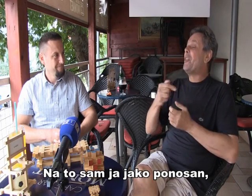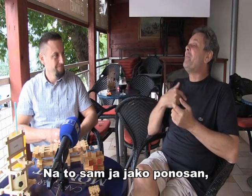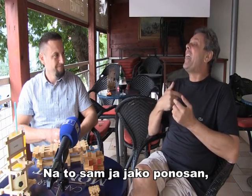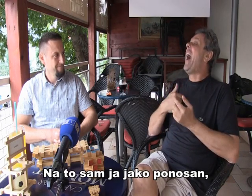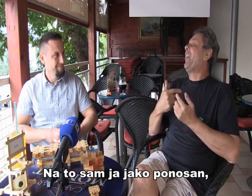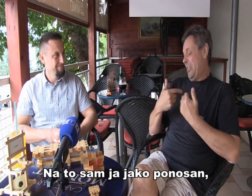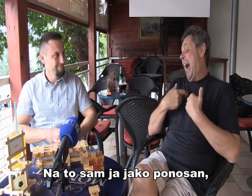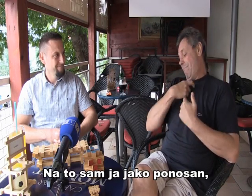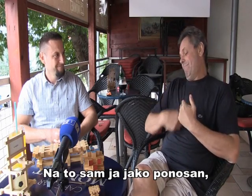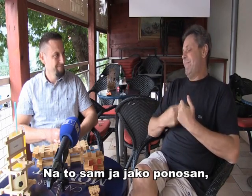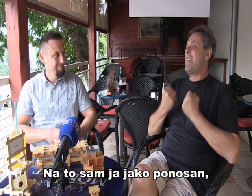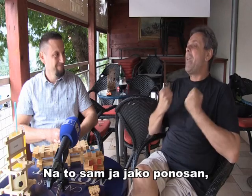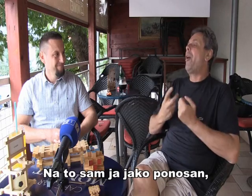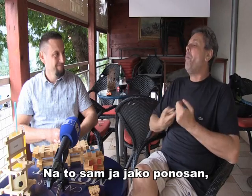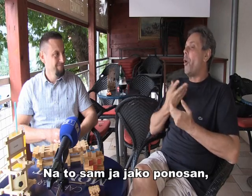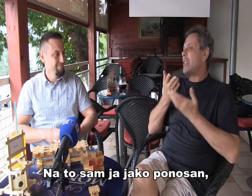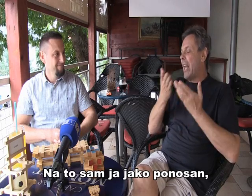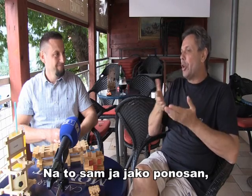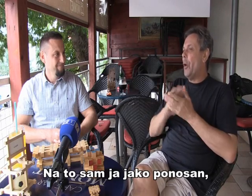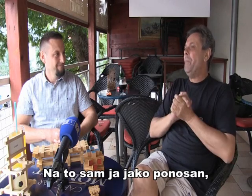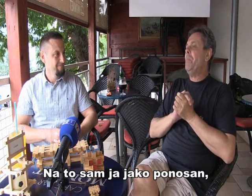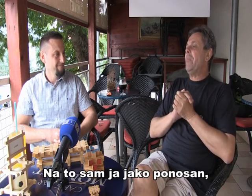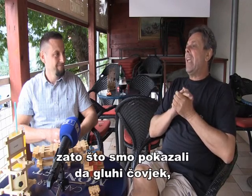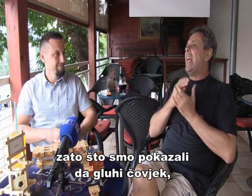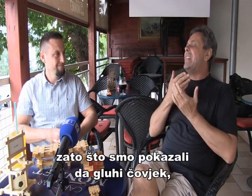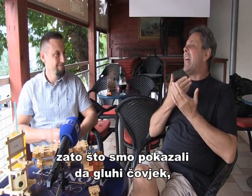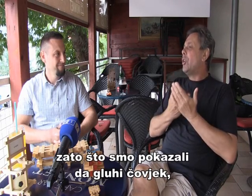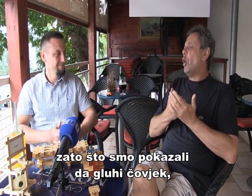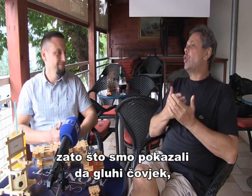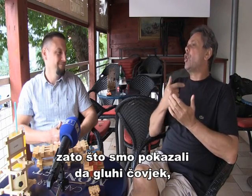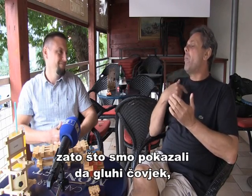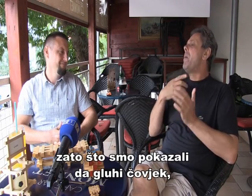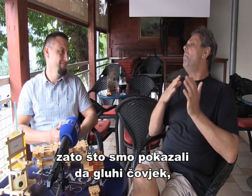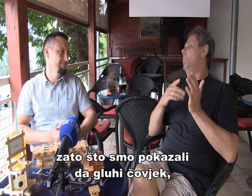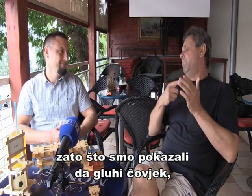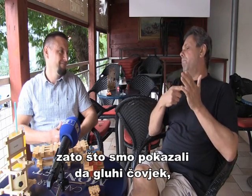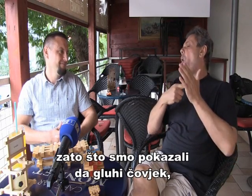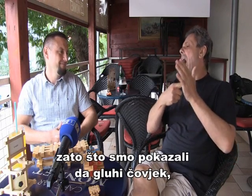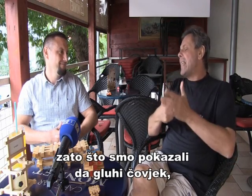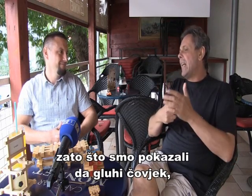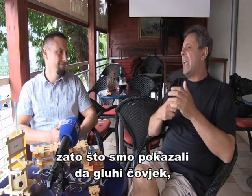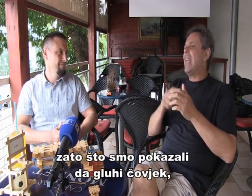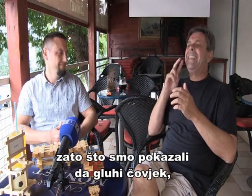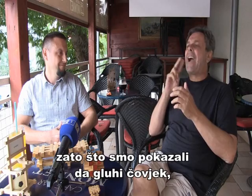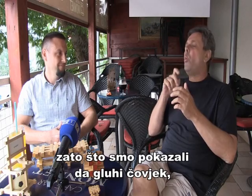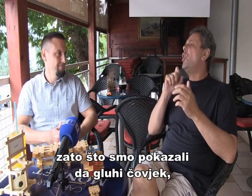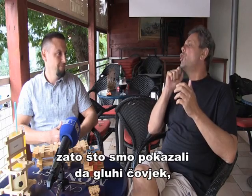sam sam jako ponosan na to, zato što smo mi pokazali da gluhi